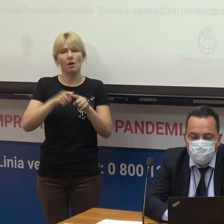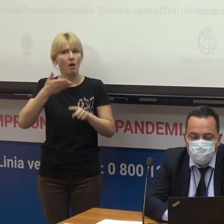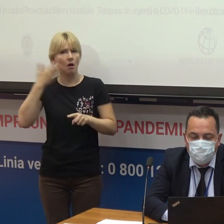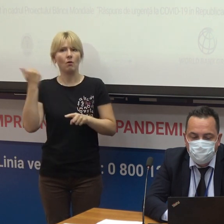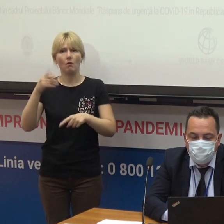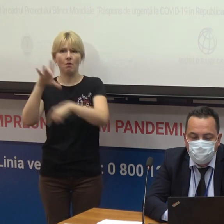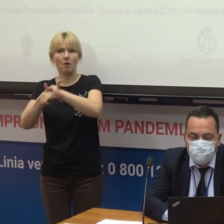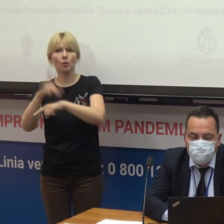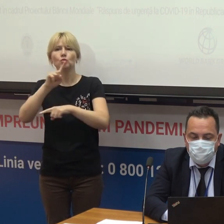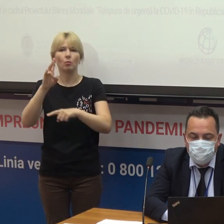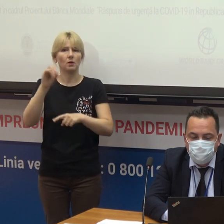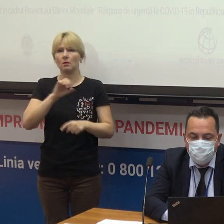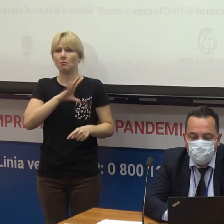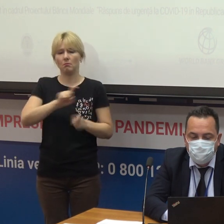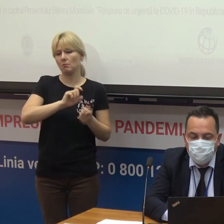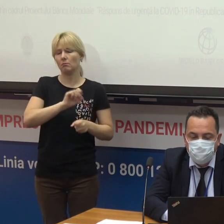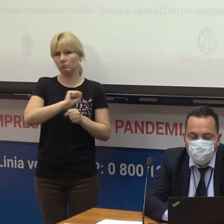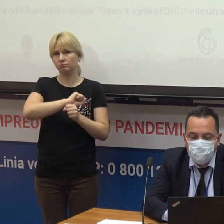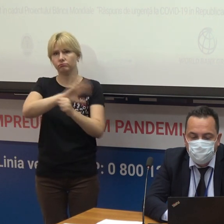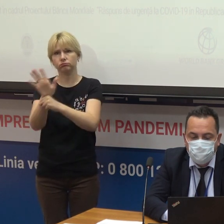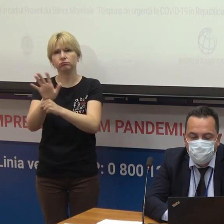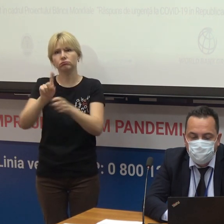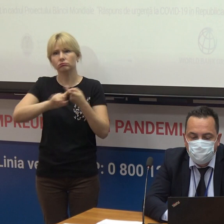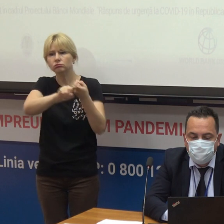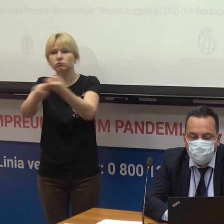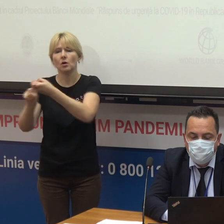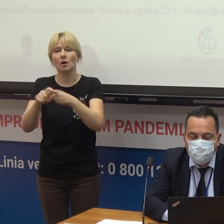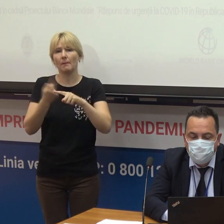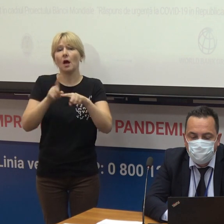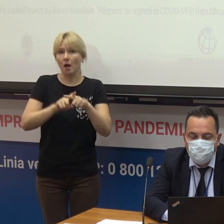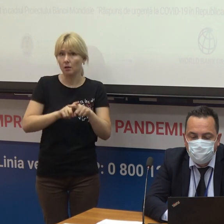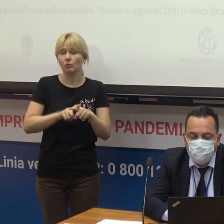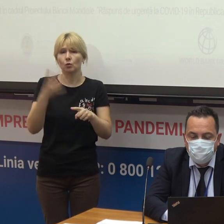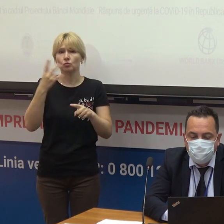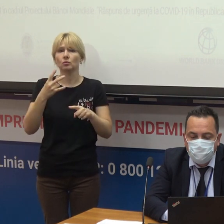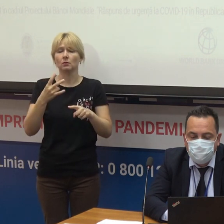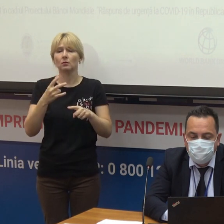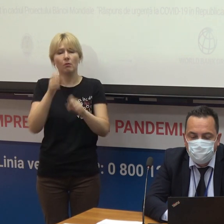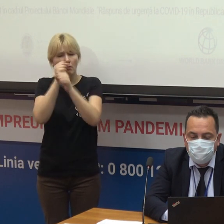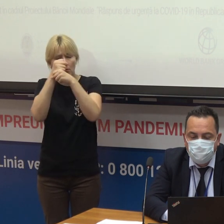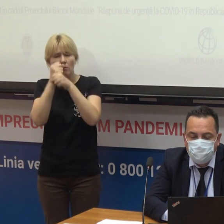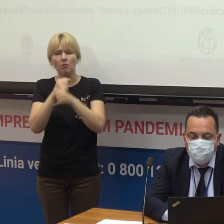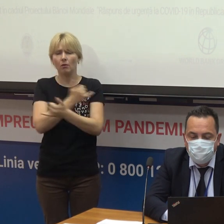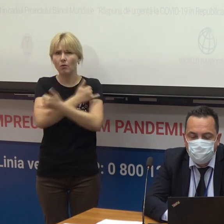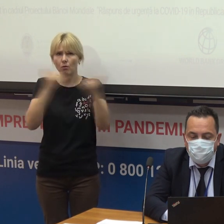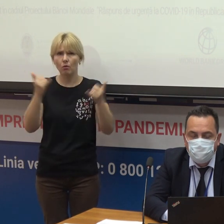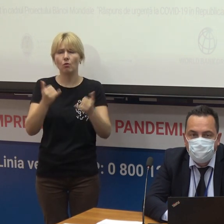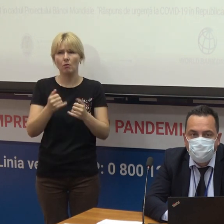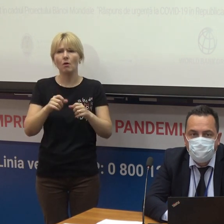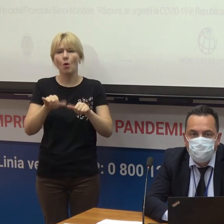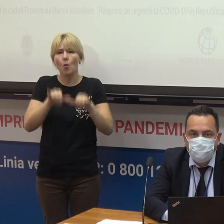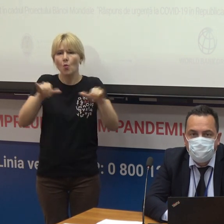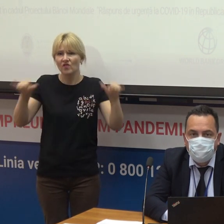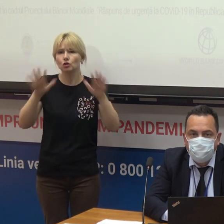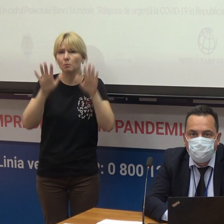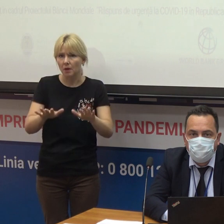testare. De precizat, pentru perioada următoare sunt planificate fortificarea laboratoarelor, rețelelor de laboratoare